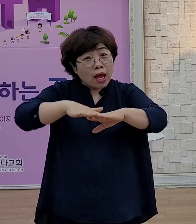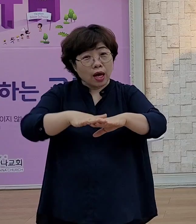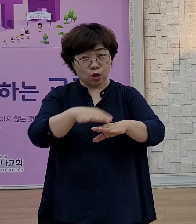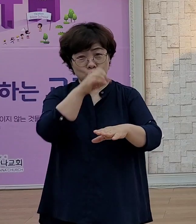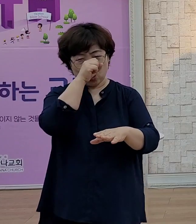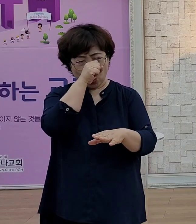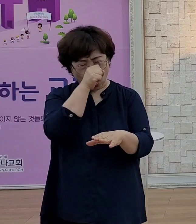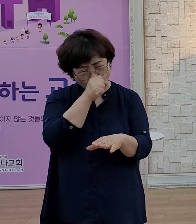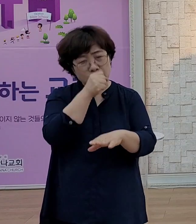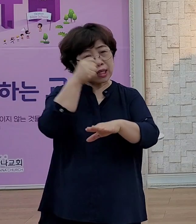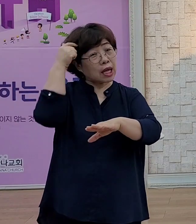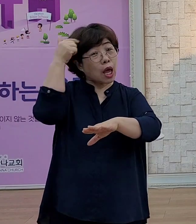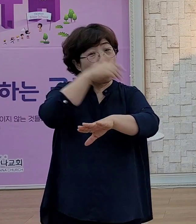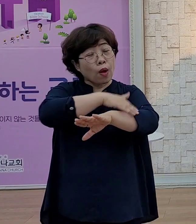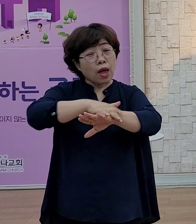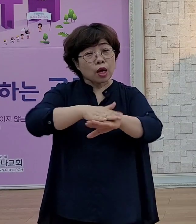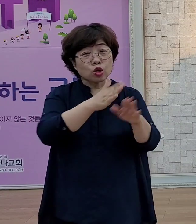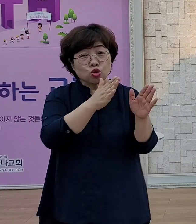좋은 계획을 세웠습니다.